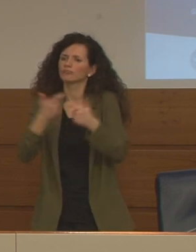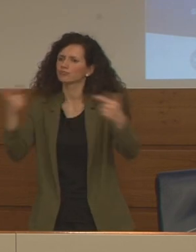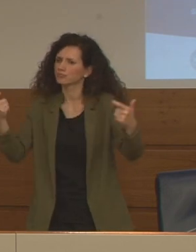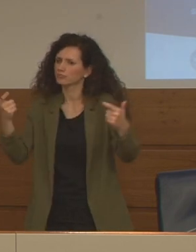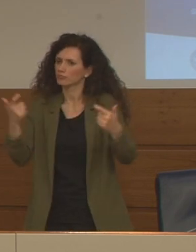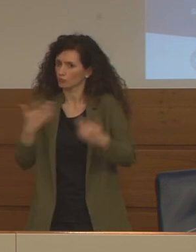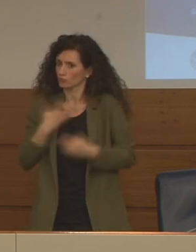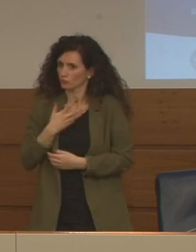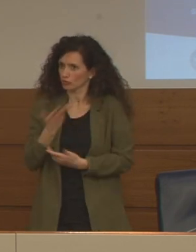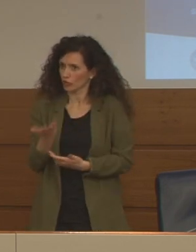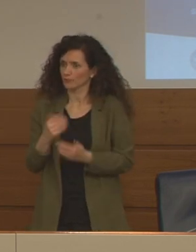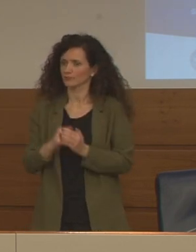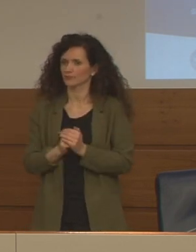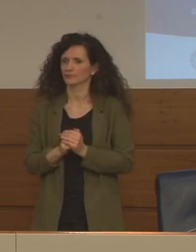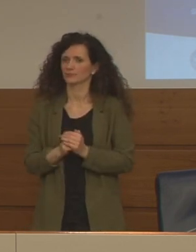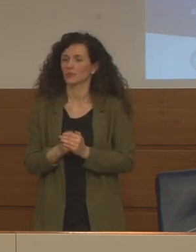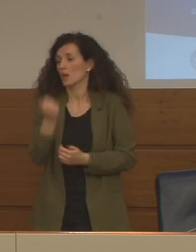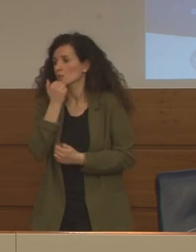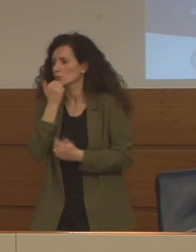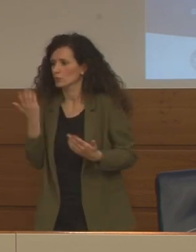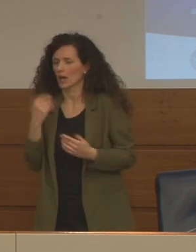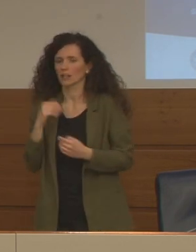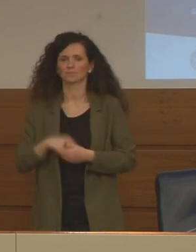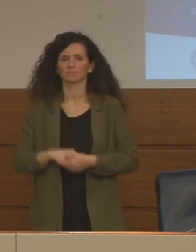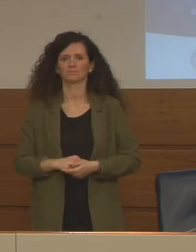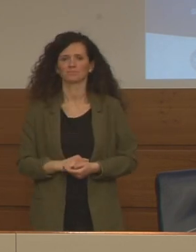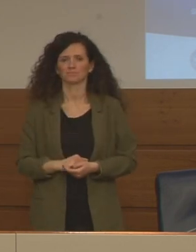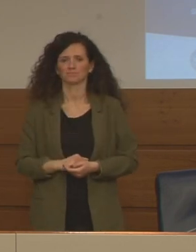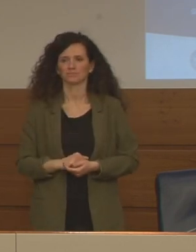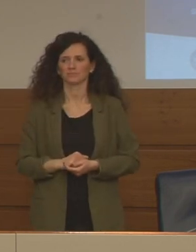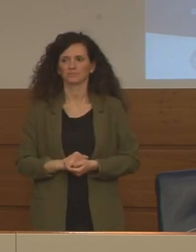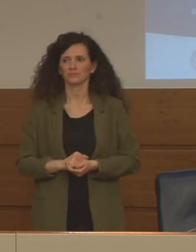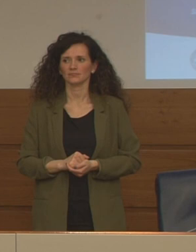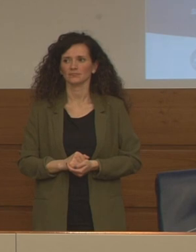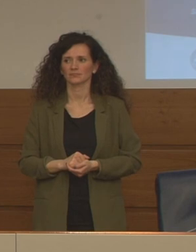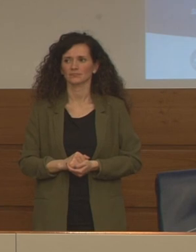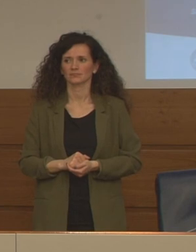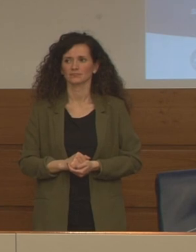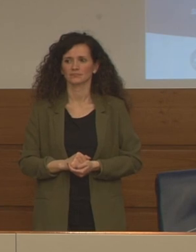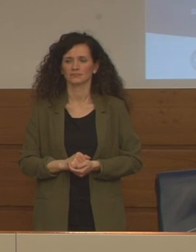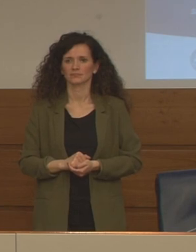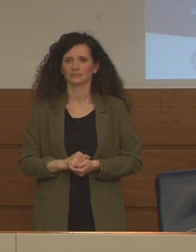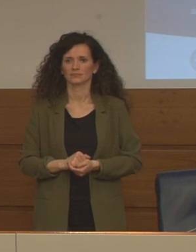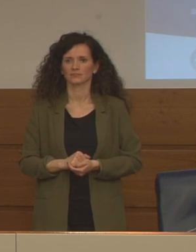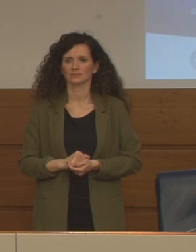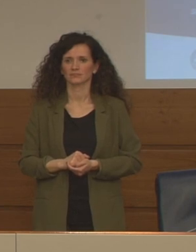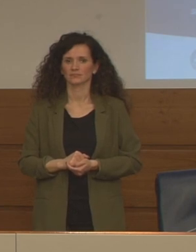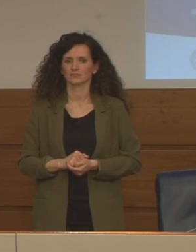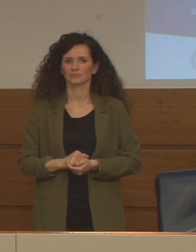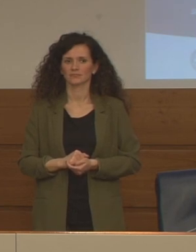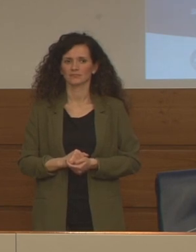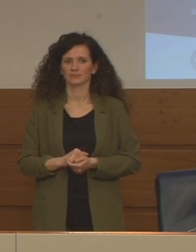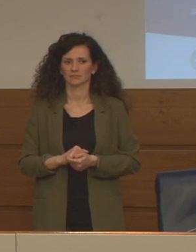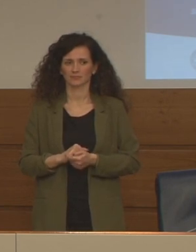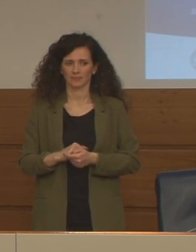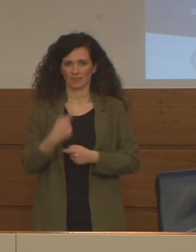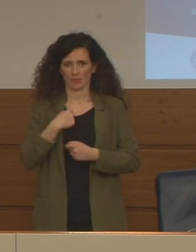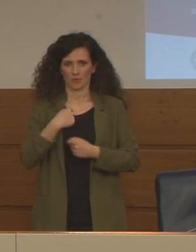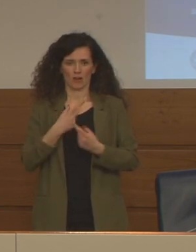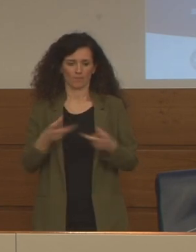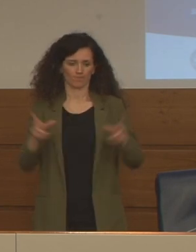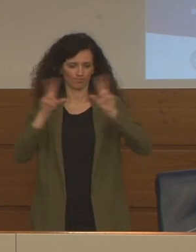una vasca ma provo a riprende un po i dati che ho detto ma